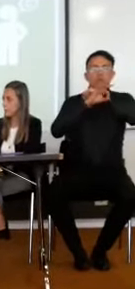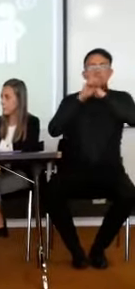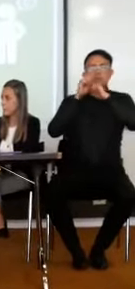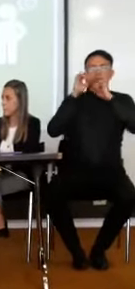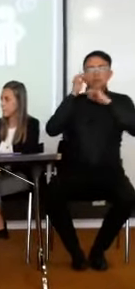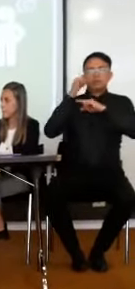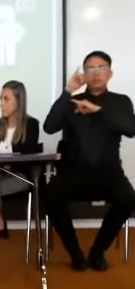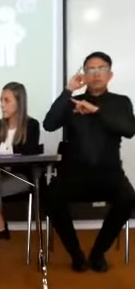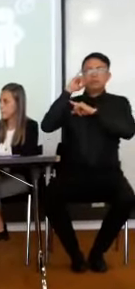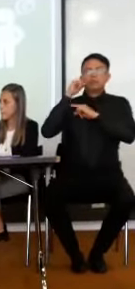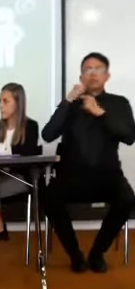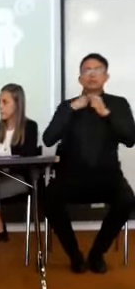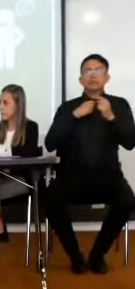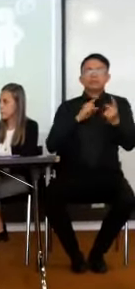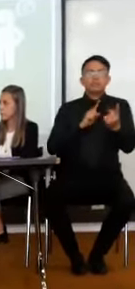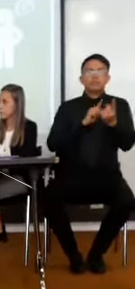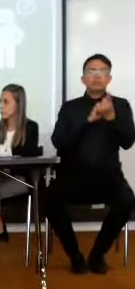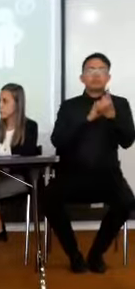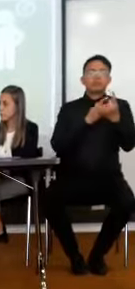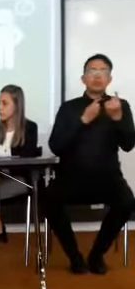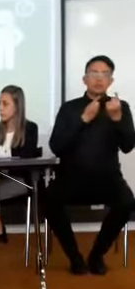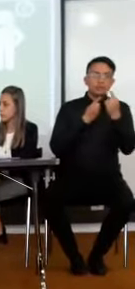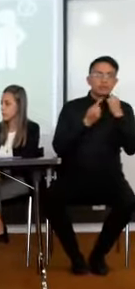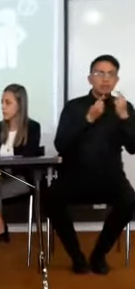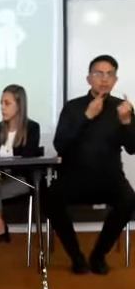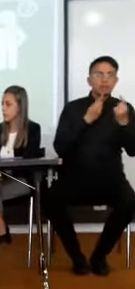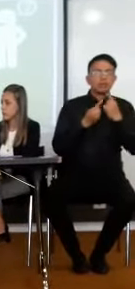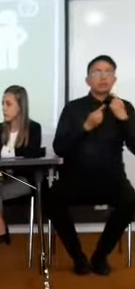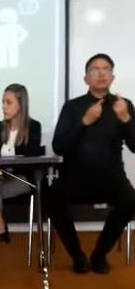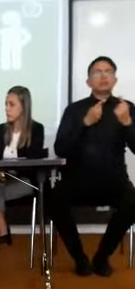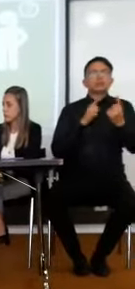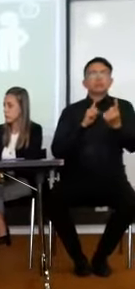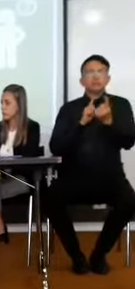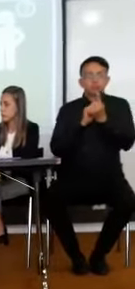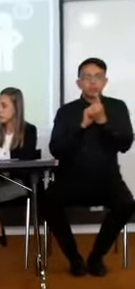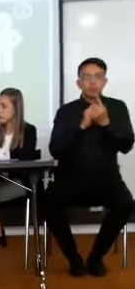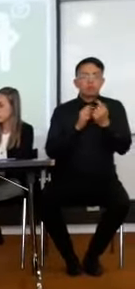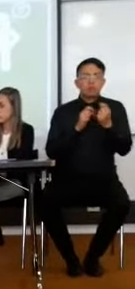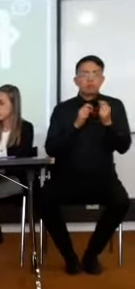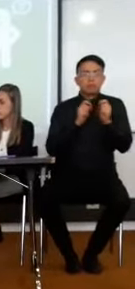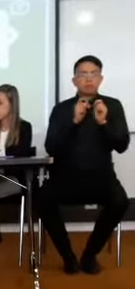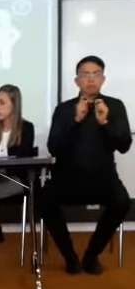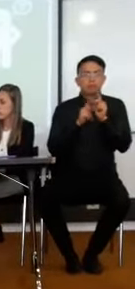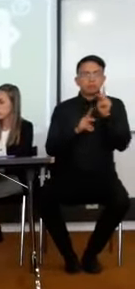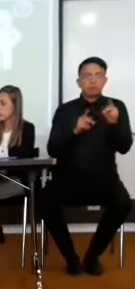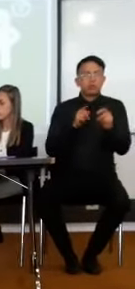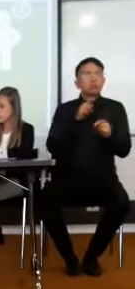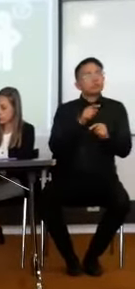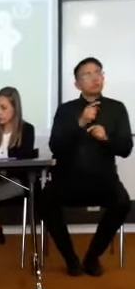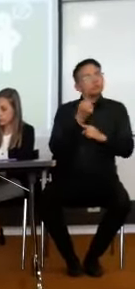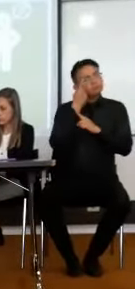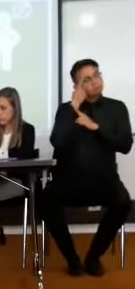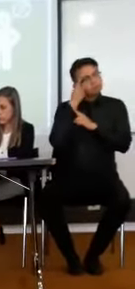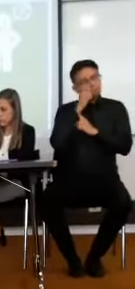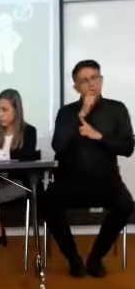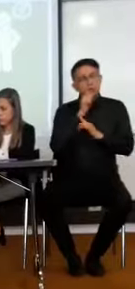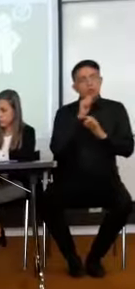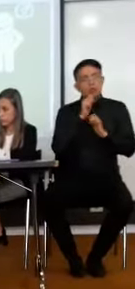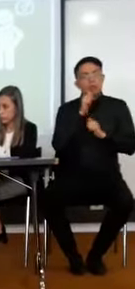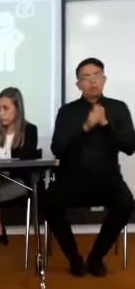personas? Entrar a conversar con ellas, entrar a interactuar con ellas y entrar a pensarse cuáles son los apoyos que requieren para